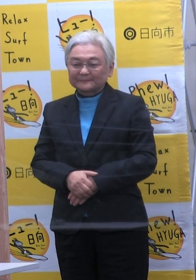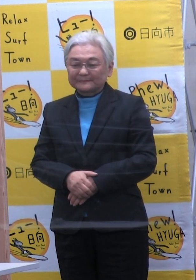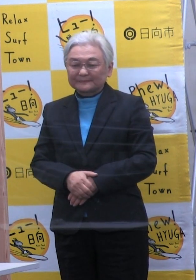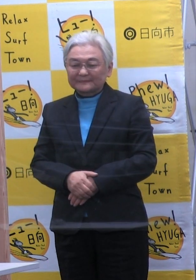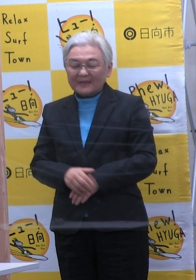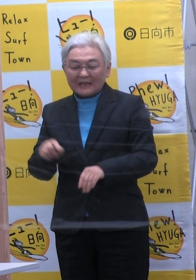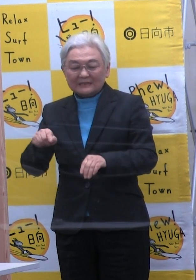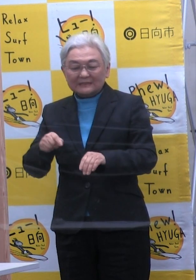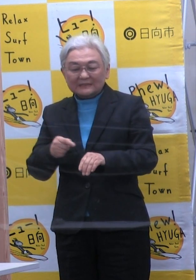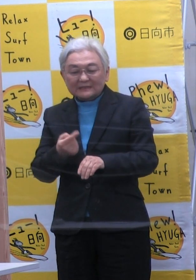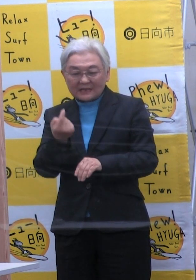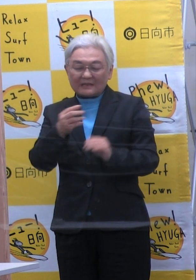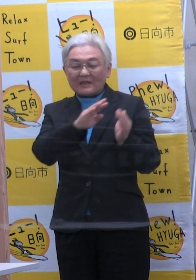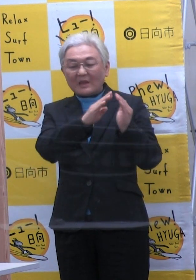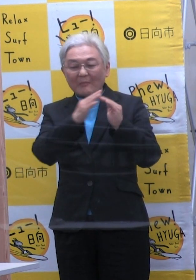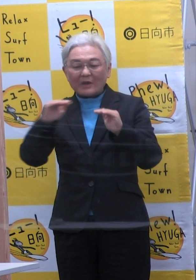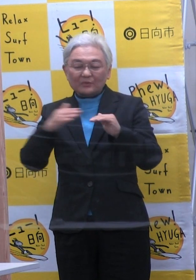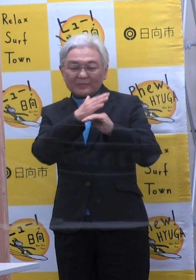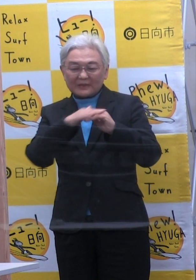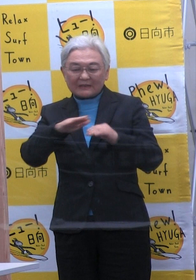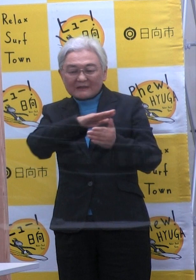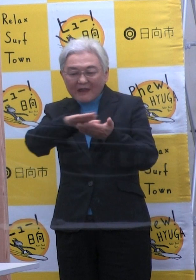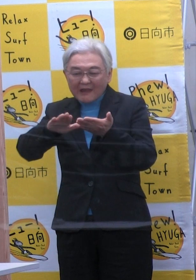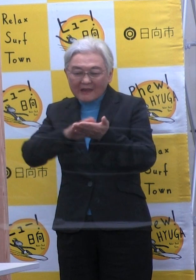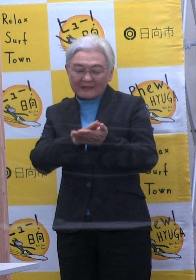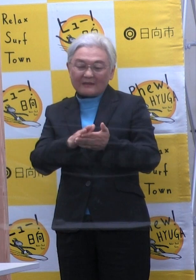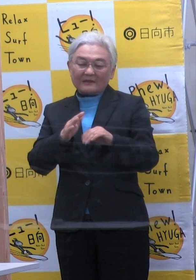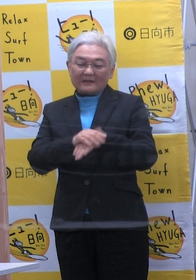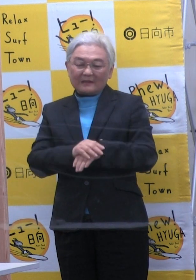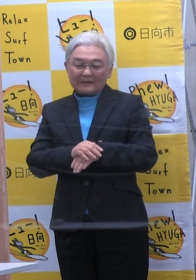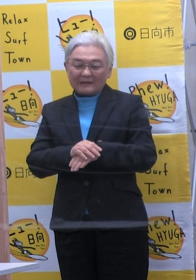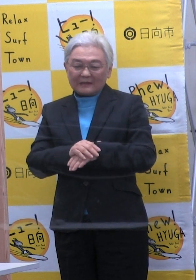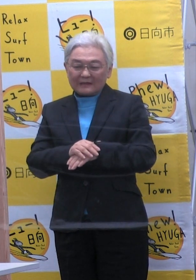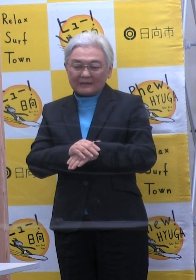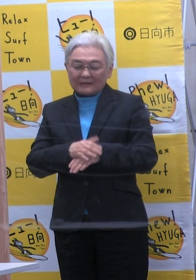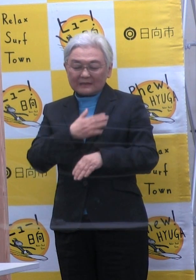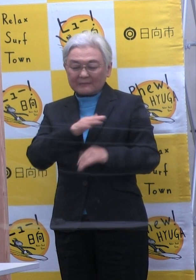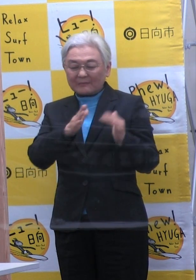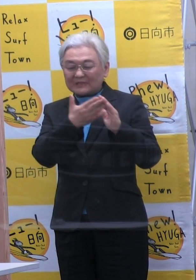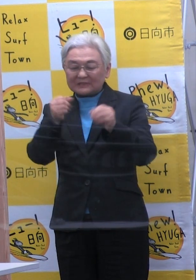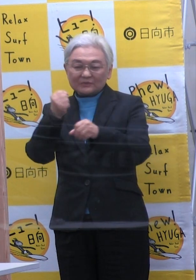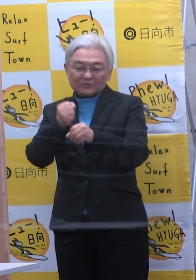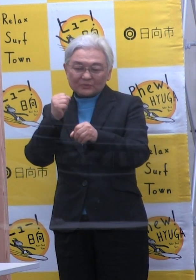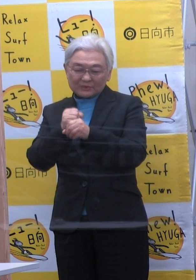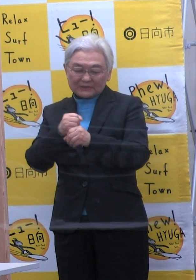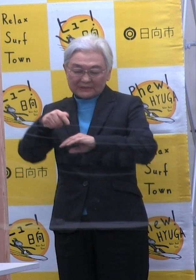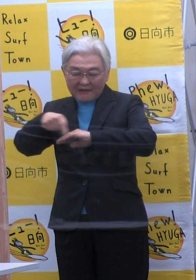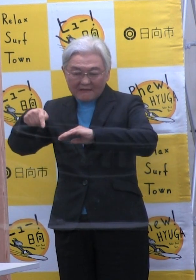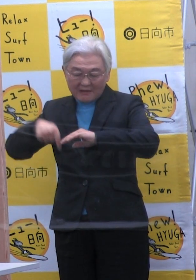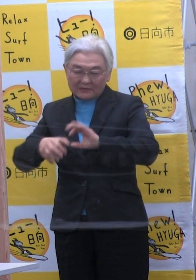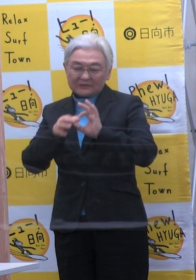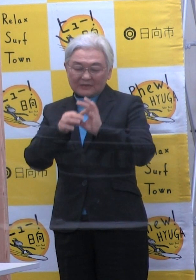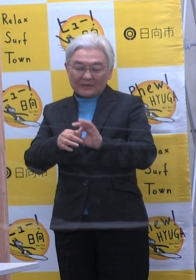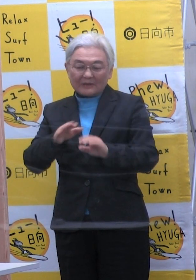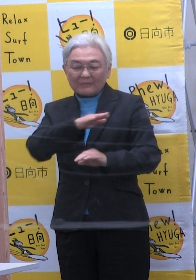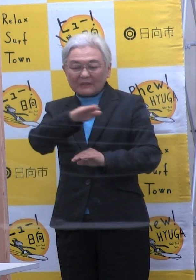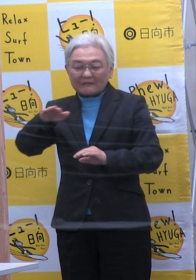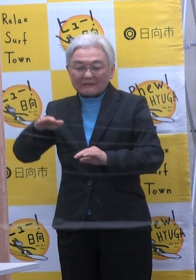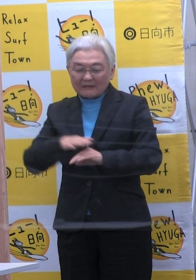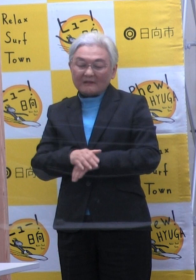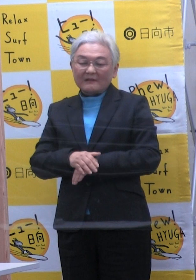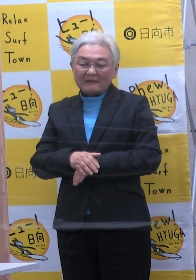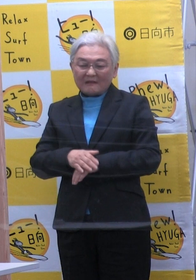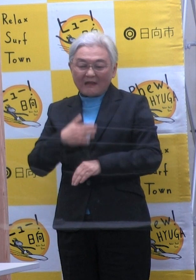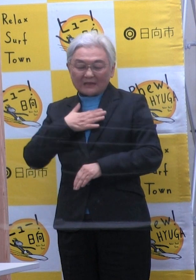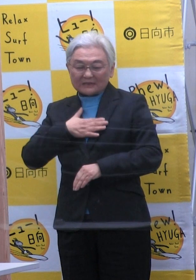自然豊かで快適な強いまちづくり戦略についてです。誰もが安心して暮らせる強いまちづく